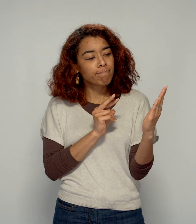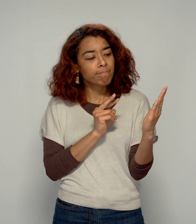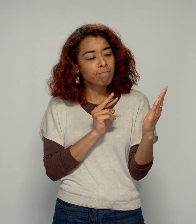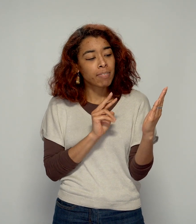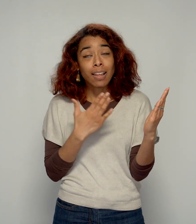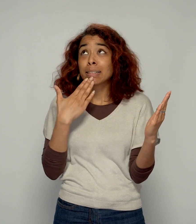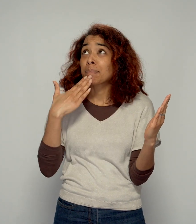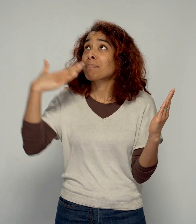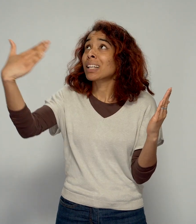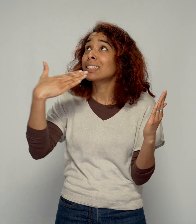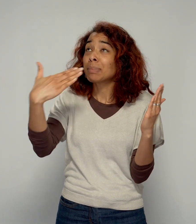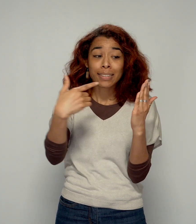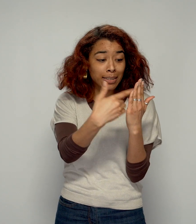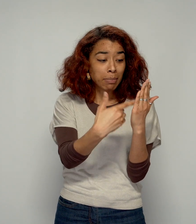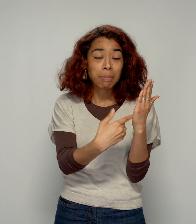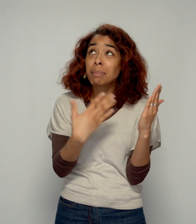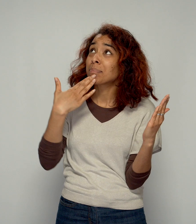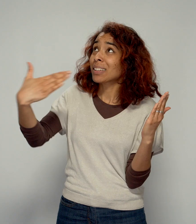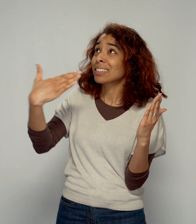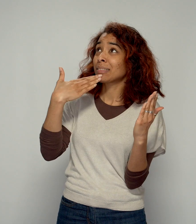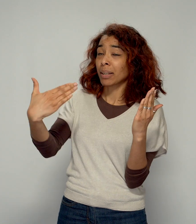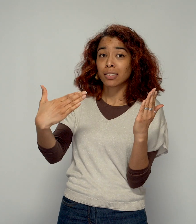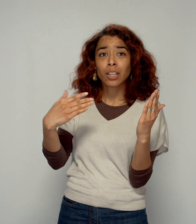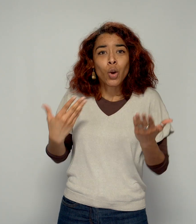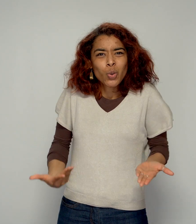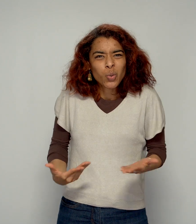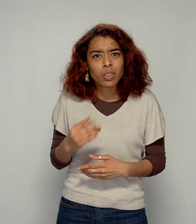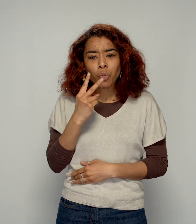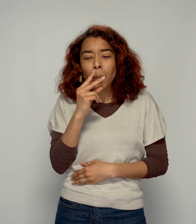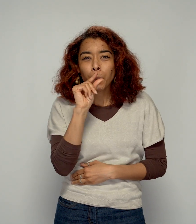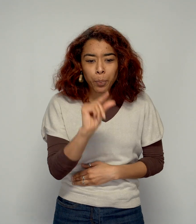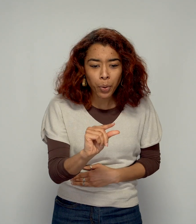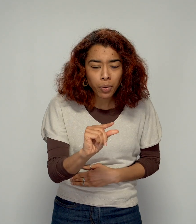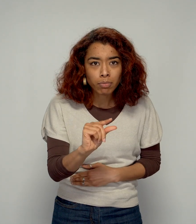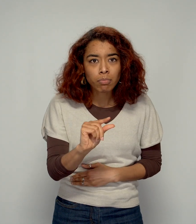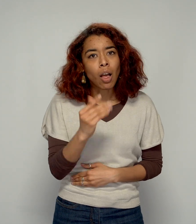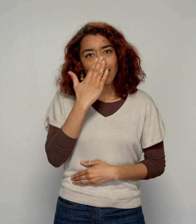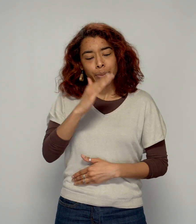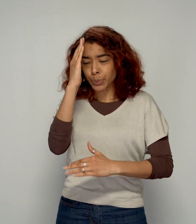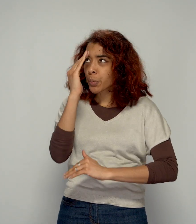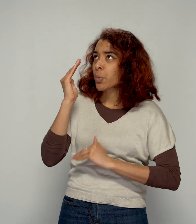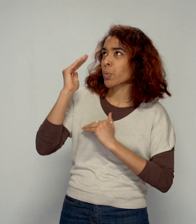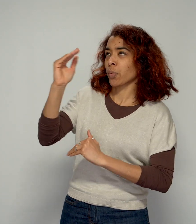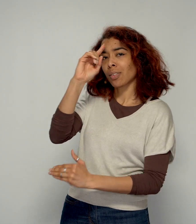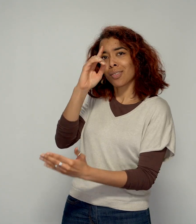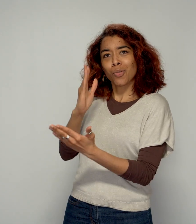regard. Et remerciez Dieu pour ces situations, pour le peu que vous voyez aujourd'hui, dans une attitude de